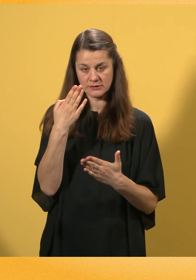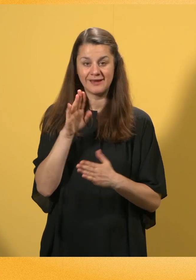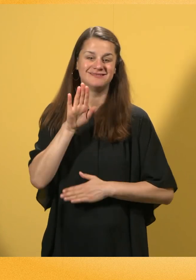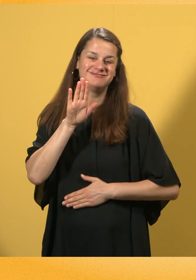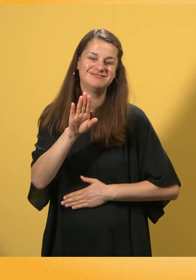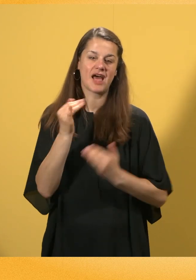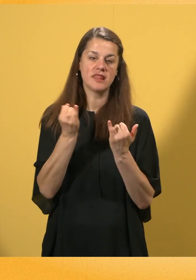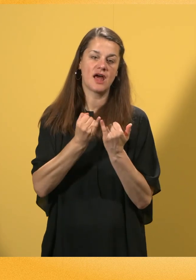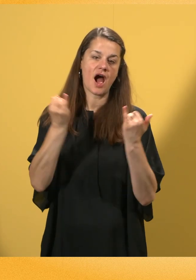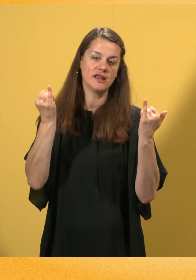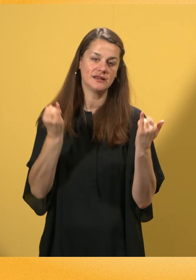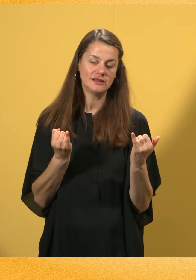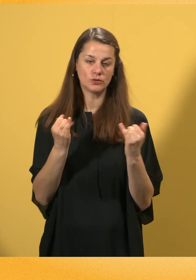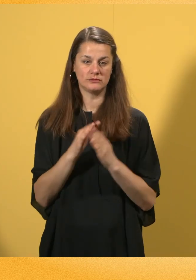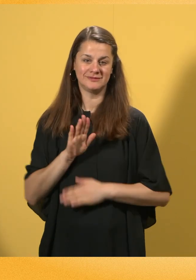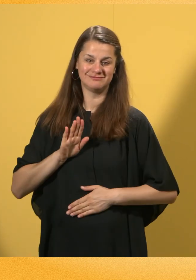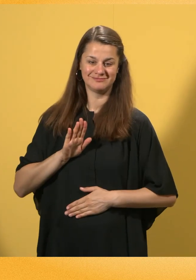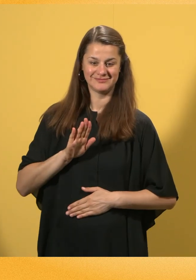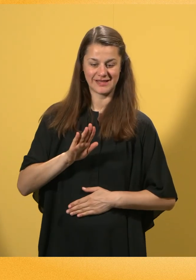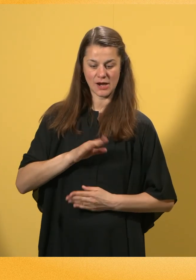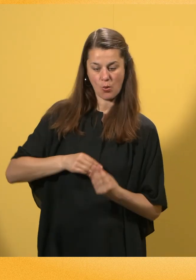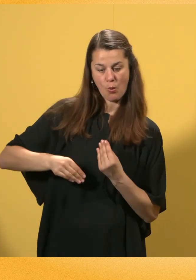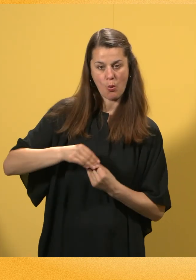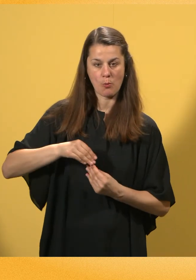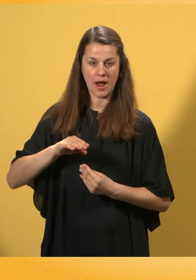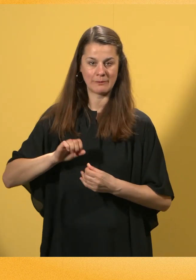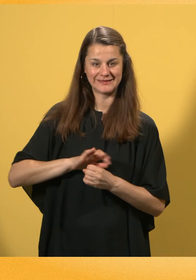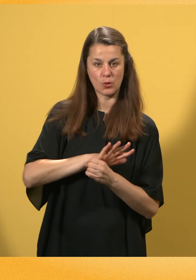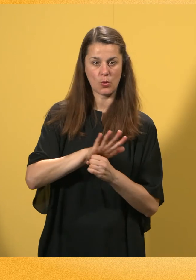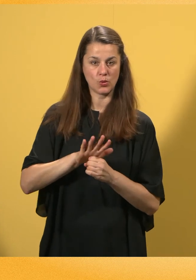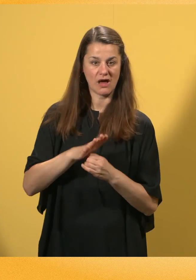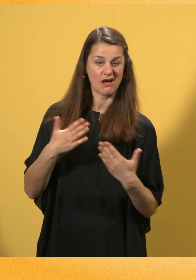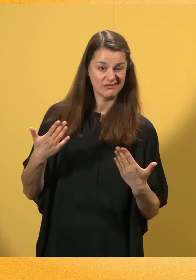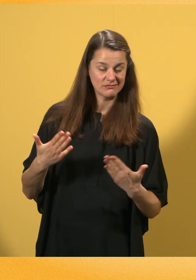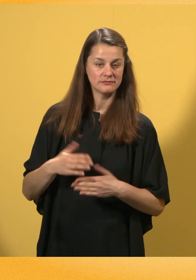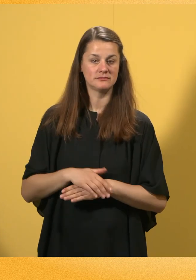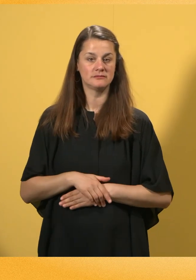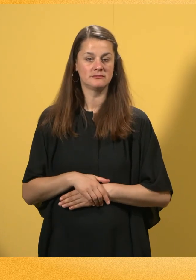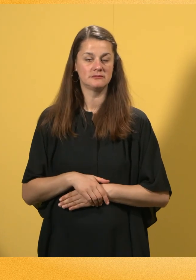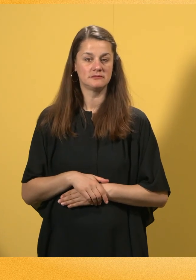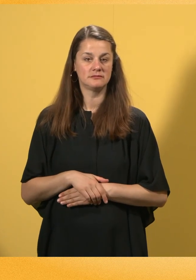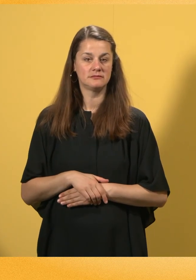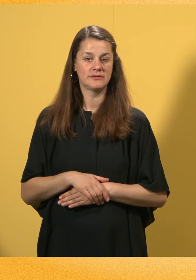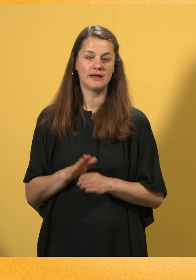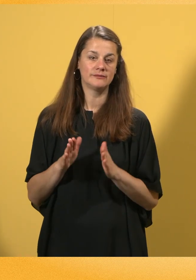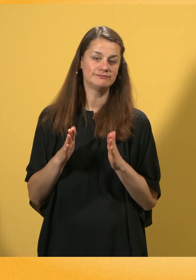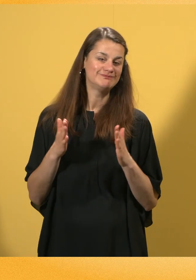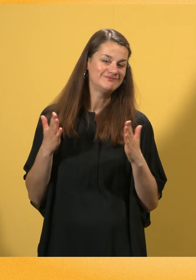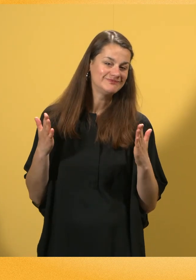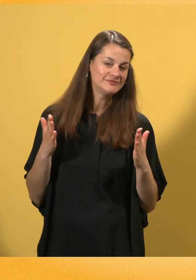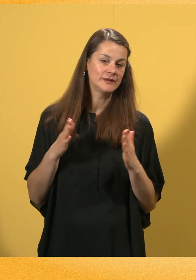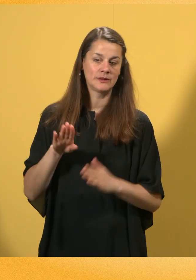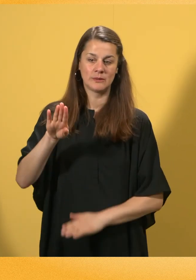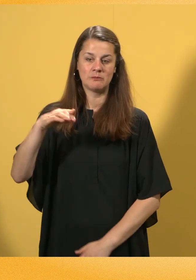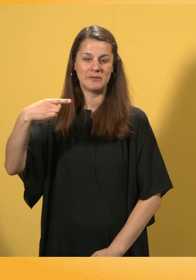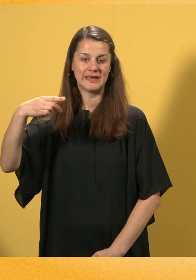in Ihren Einrichtungen und Ihren Umgang mit Corona. Und Sie würden die